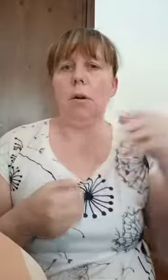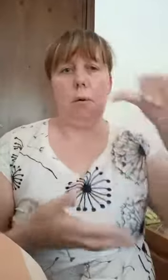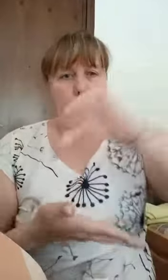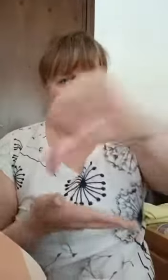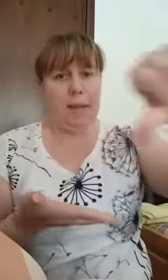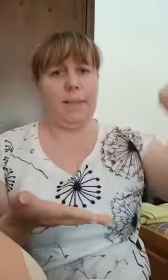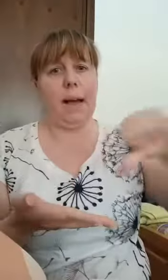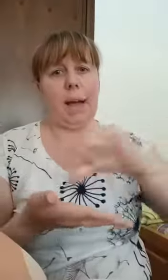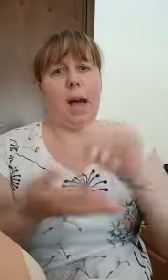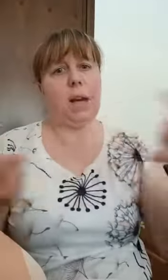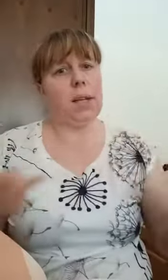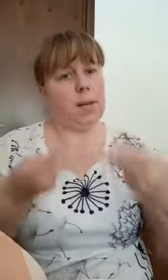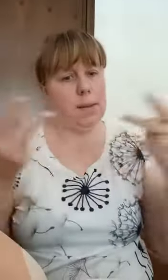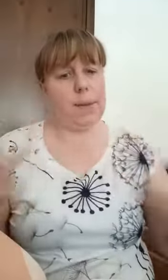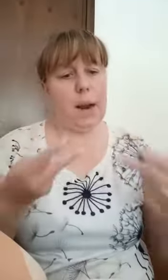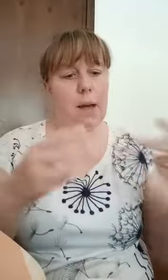piantare ante dell'insalata